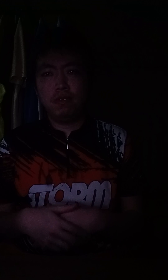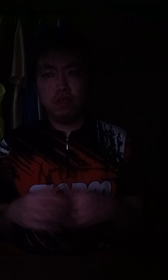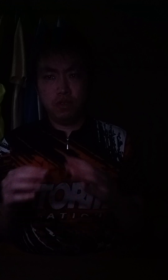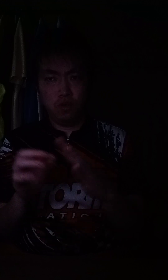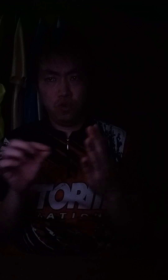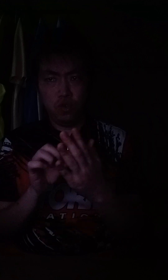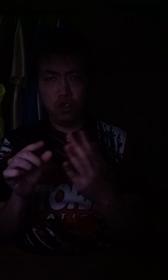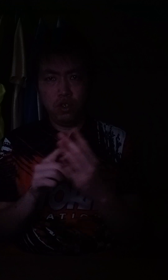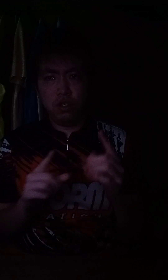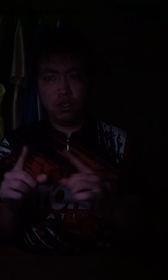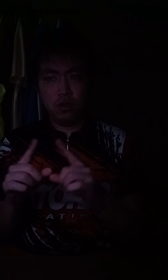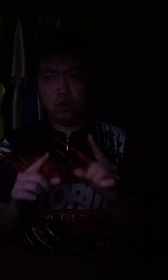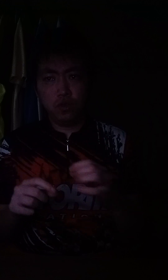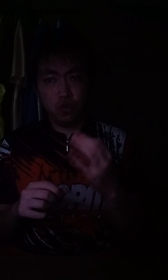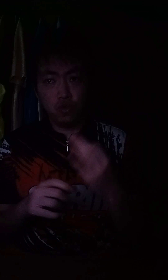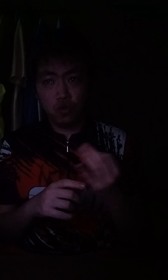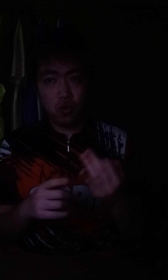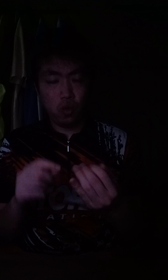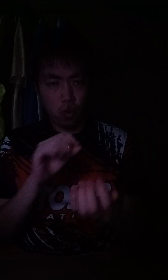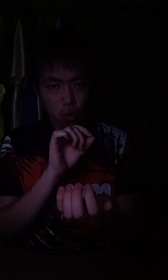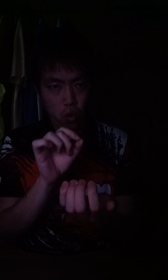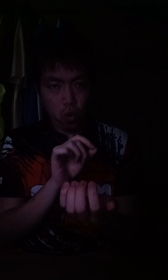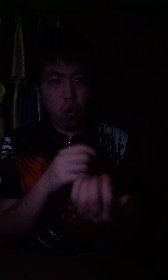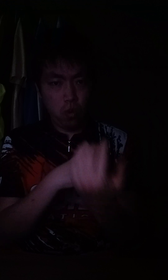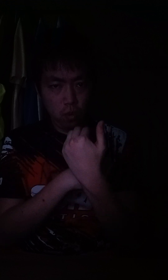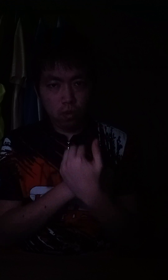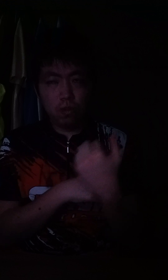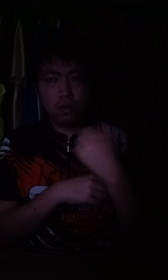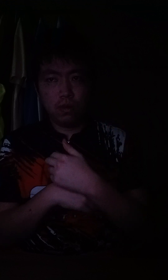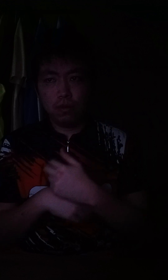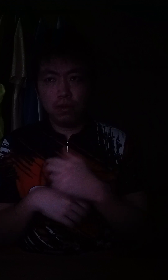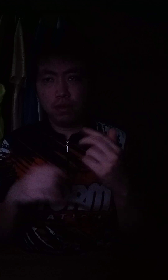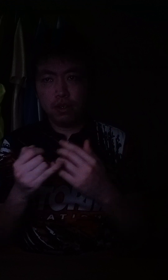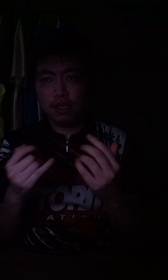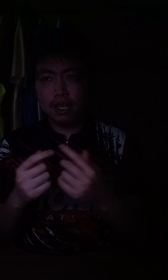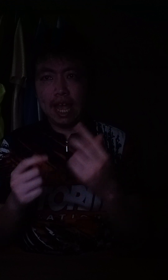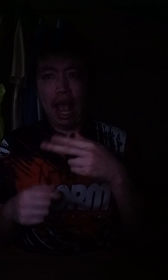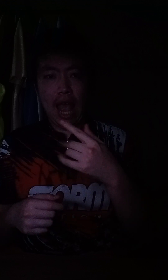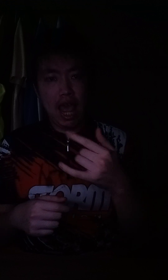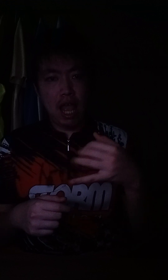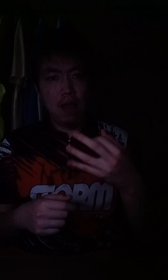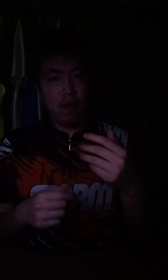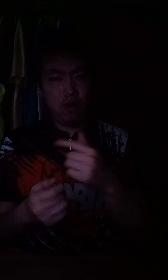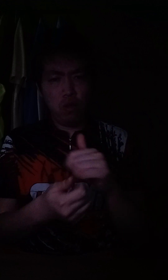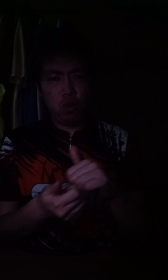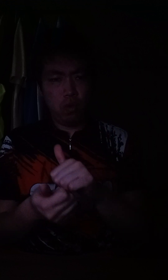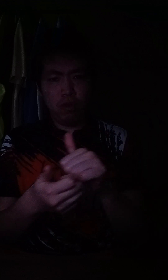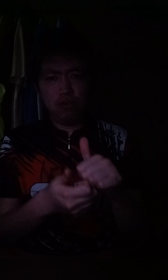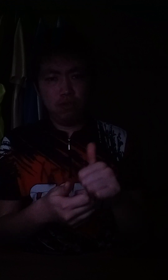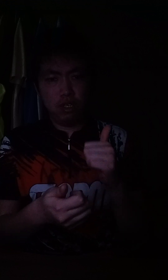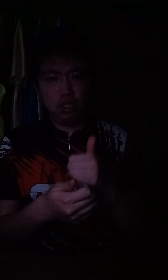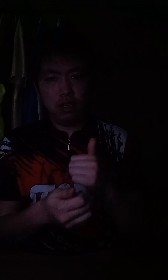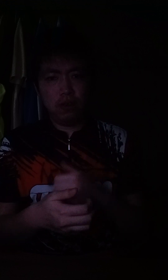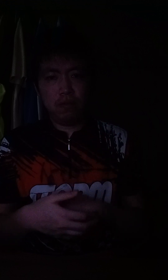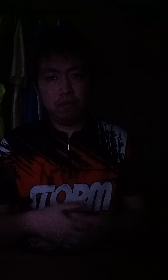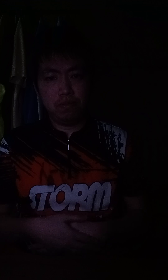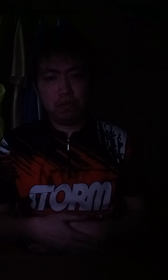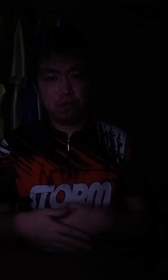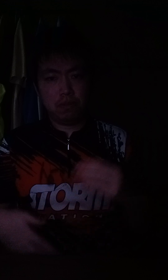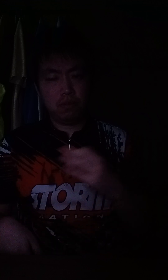평소엔 현수가 지역 아동센터에서 공부를 하고 오면 인근에 거주하는 할머니가 돌봐주시는데요. 문제는 센터가